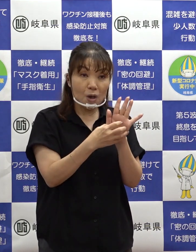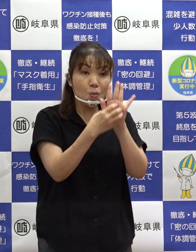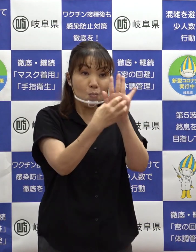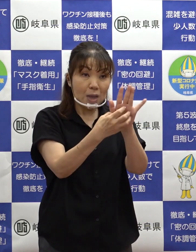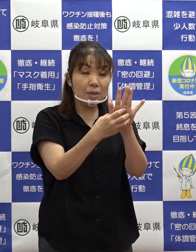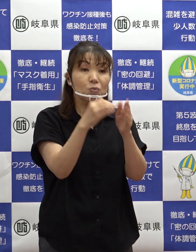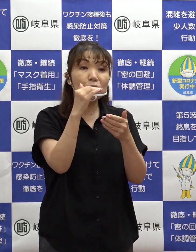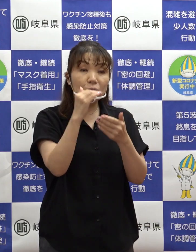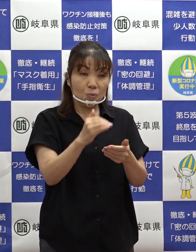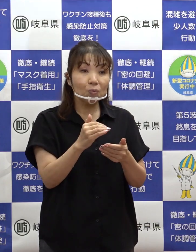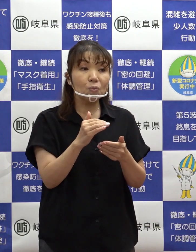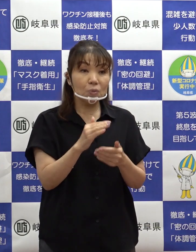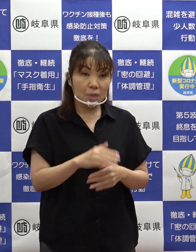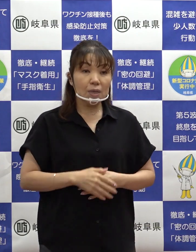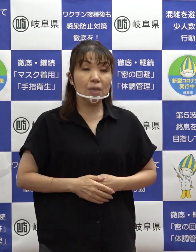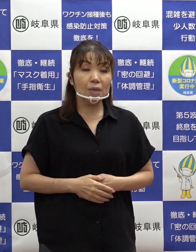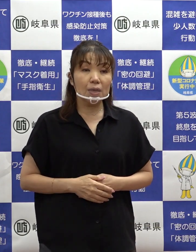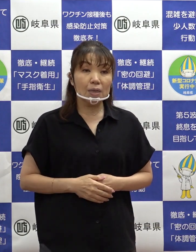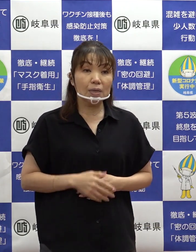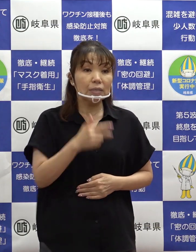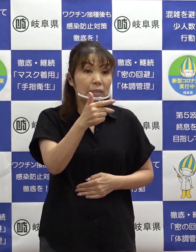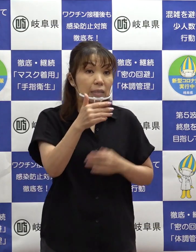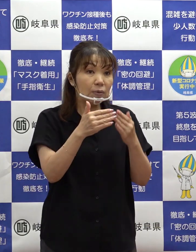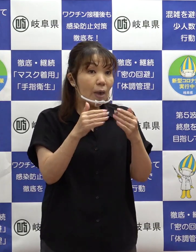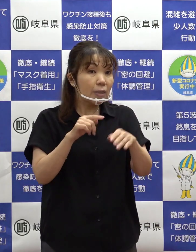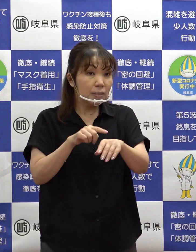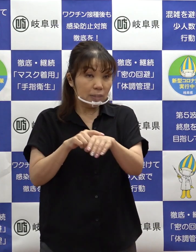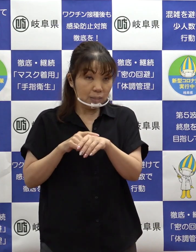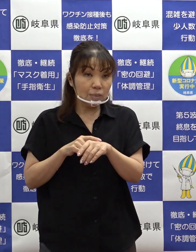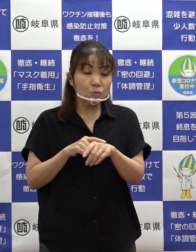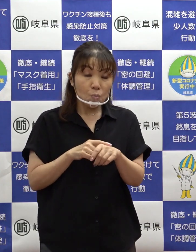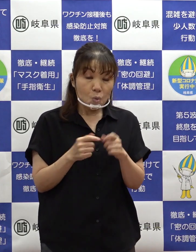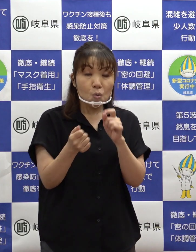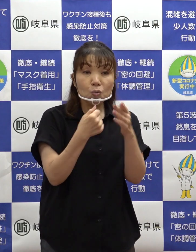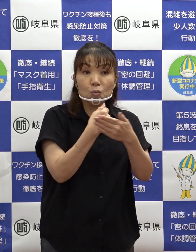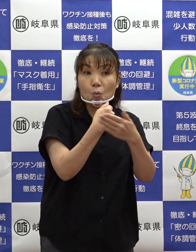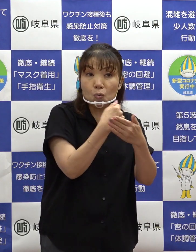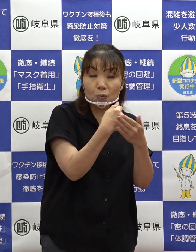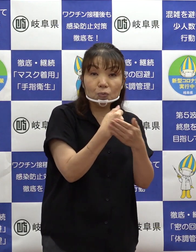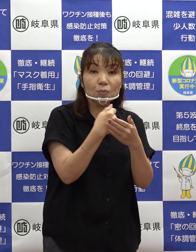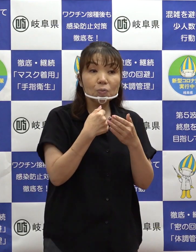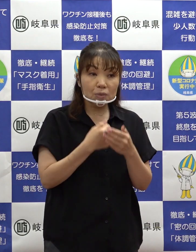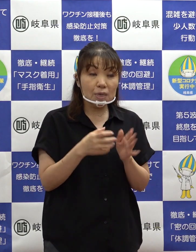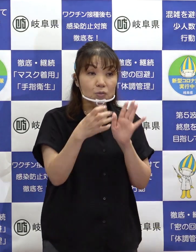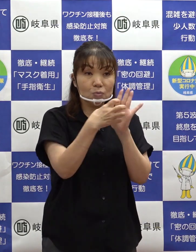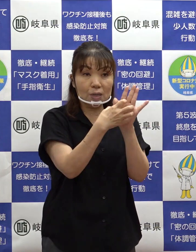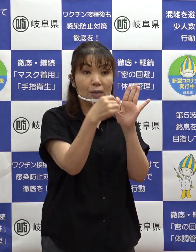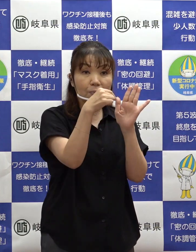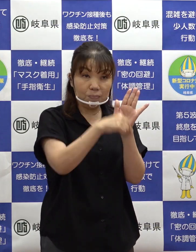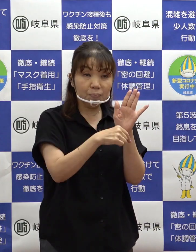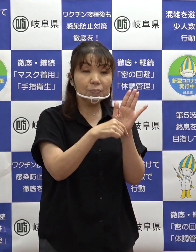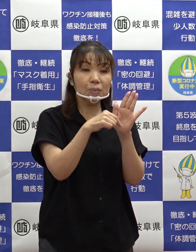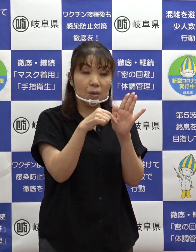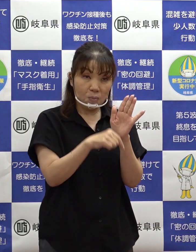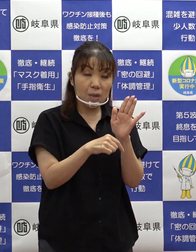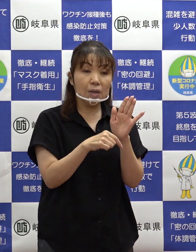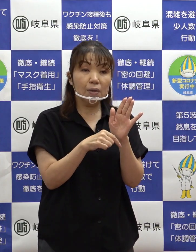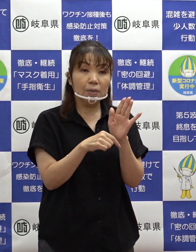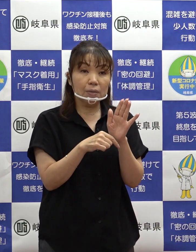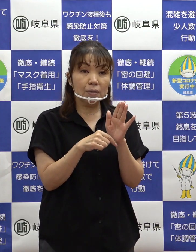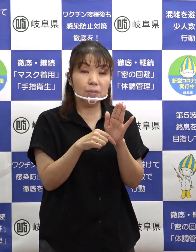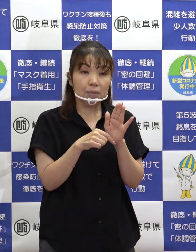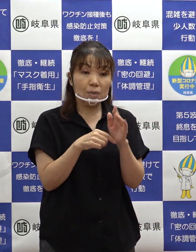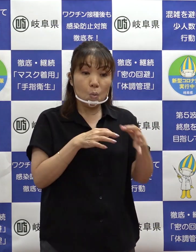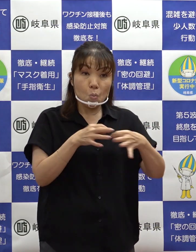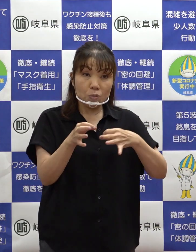で、各市町とも協力をして、ステッカーを貼るにあたっては一定の